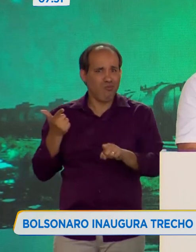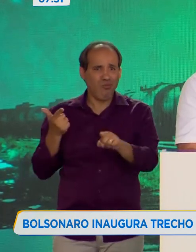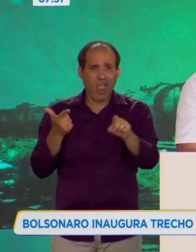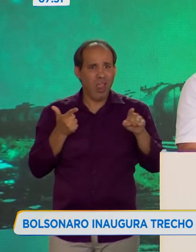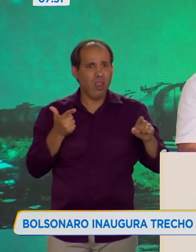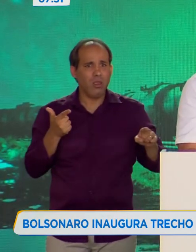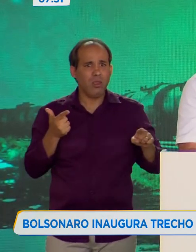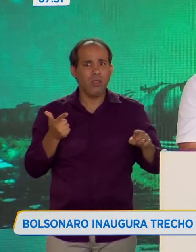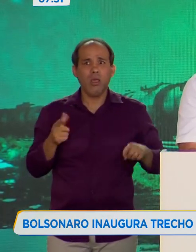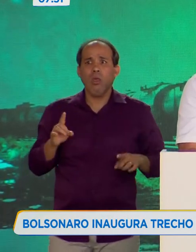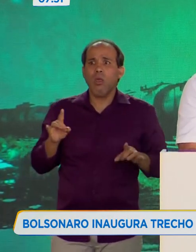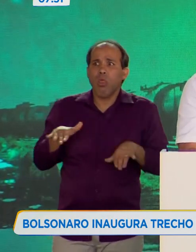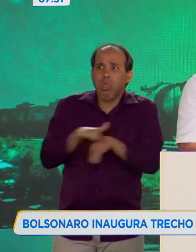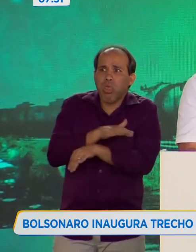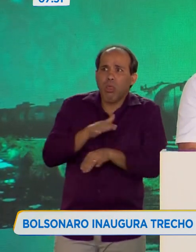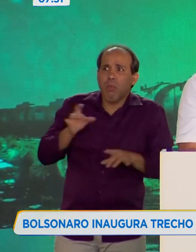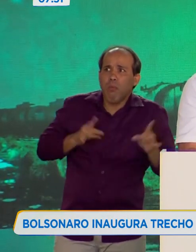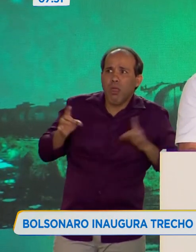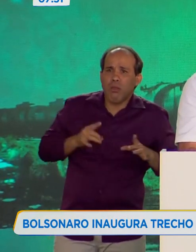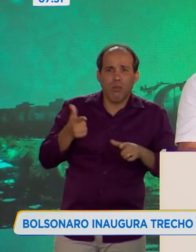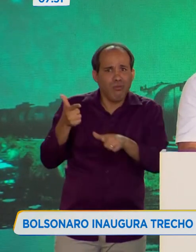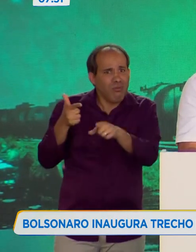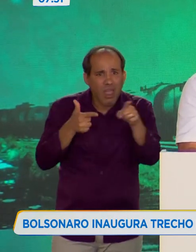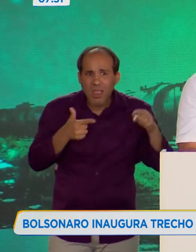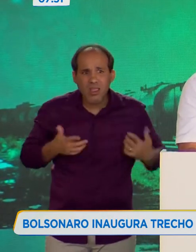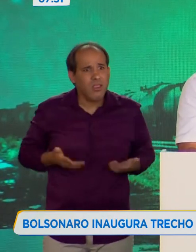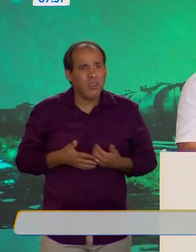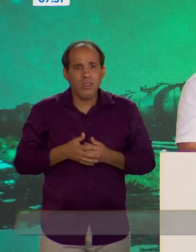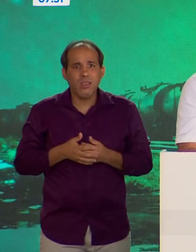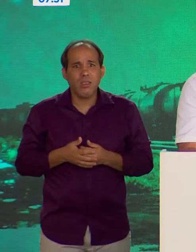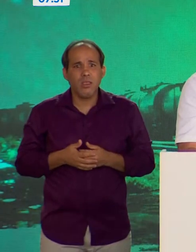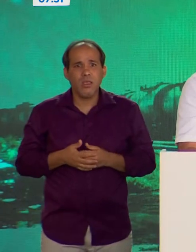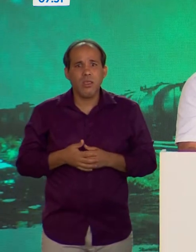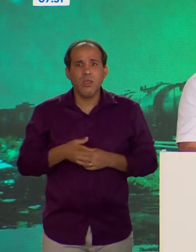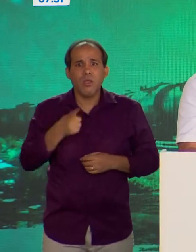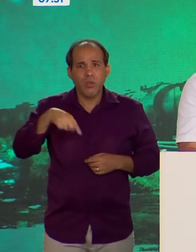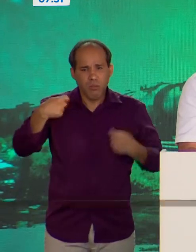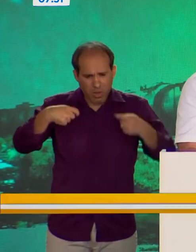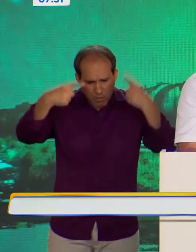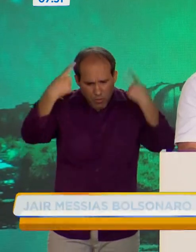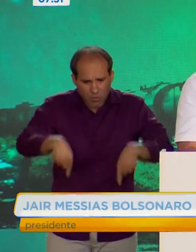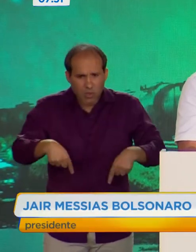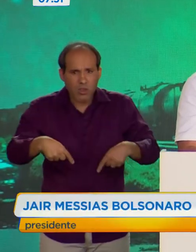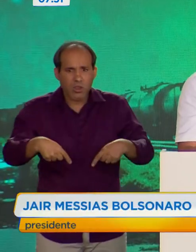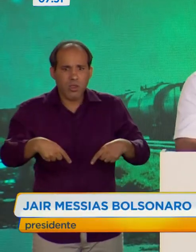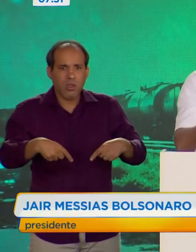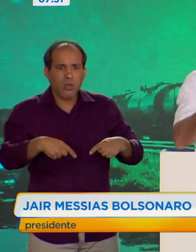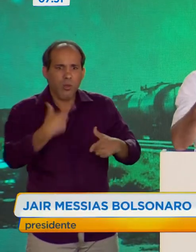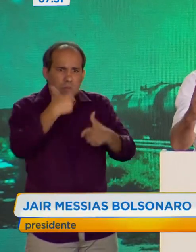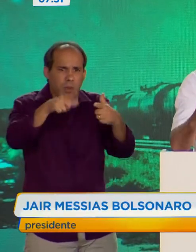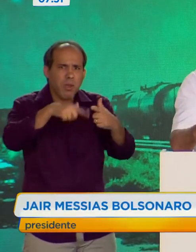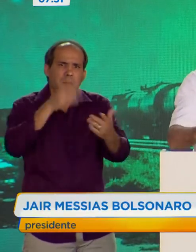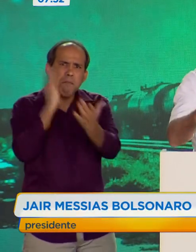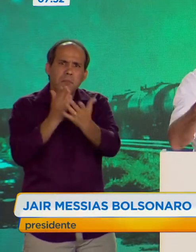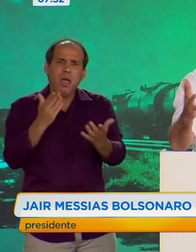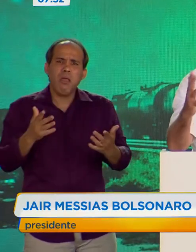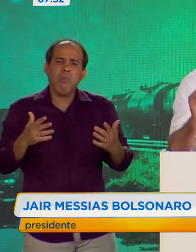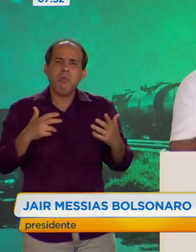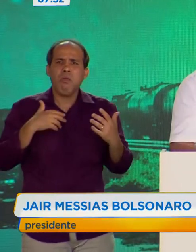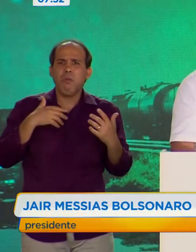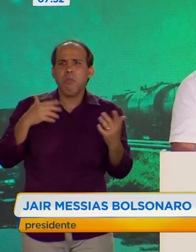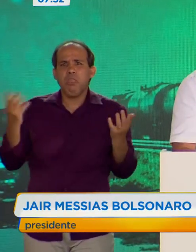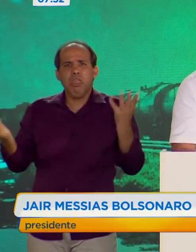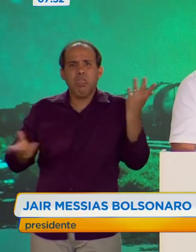e governadores para combater a pandemia. Nós temos que enfrentar os nossos problemas. Chega de frescura, de